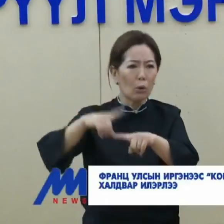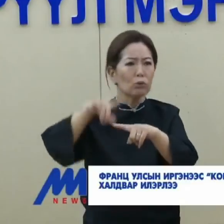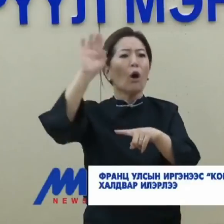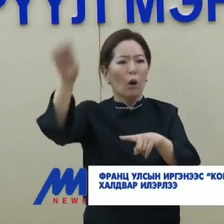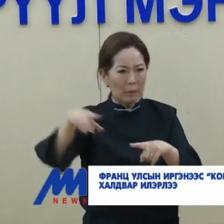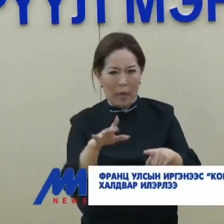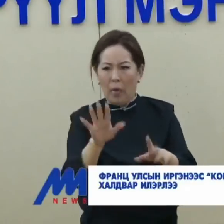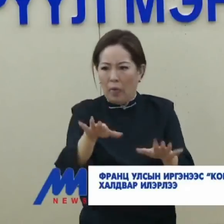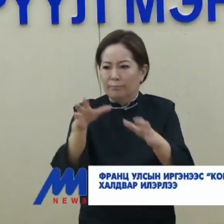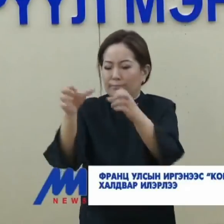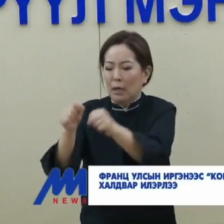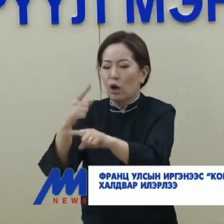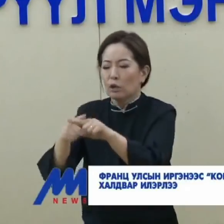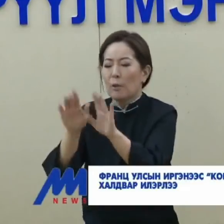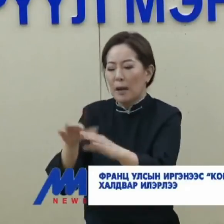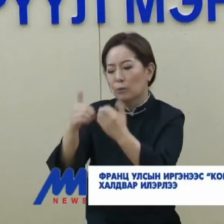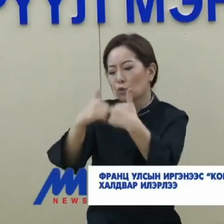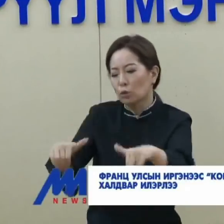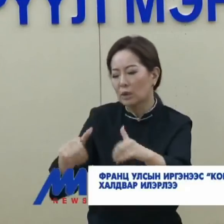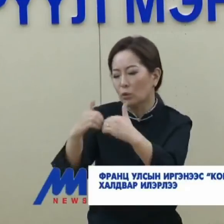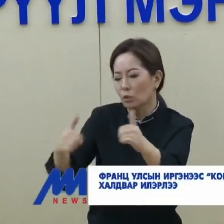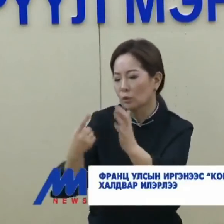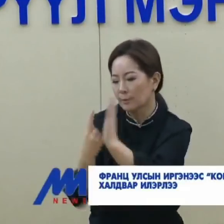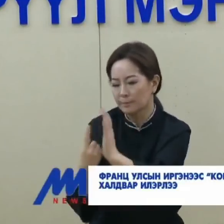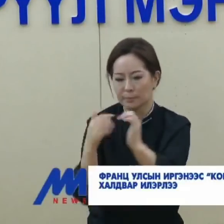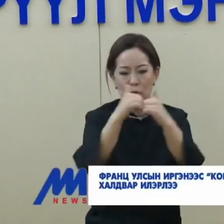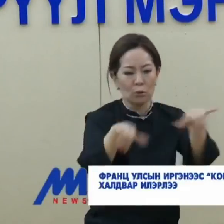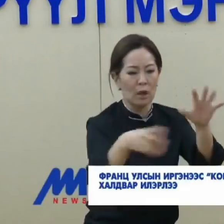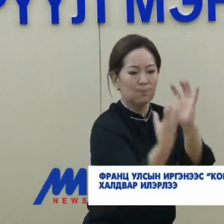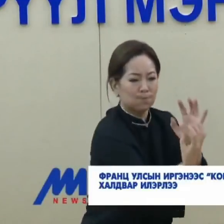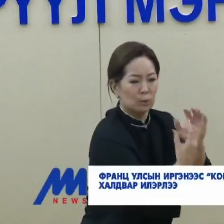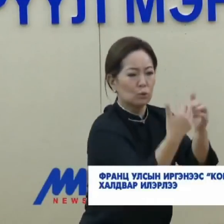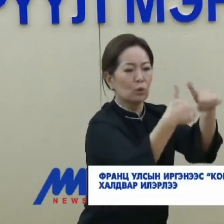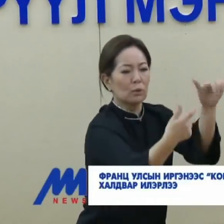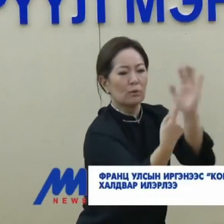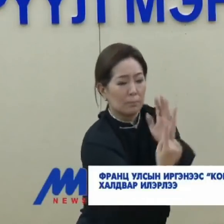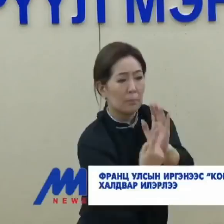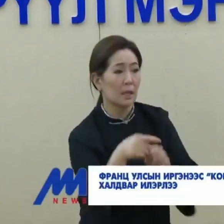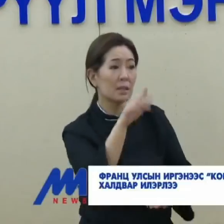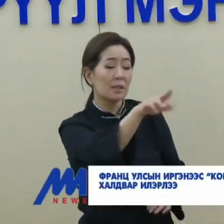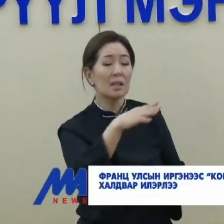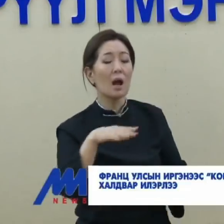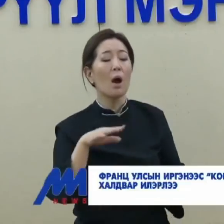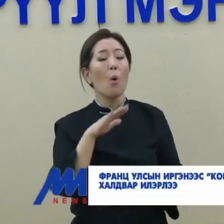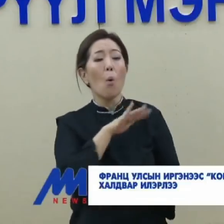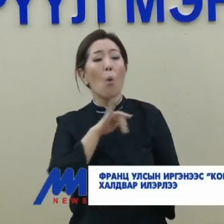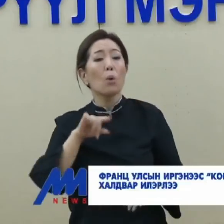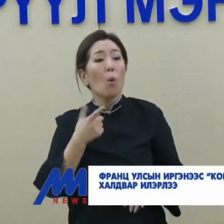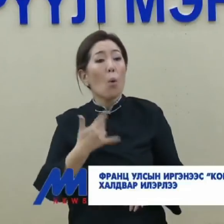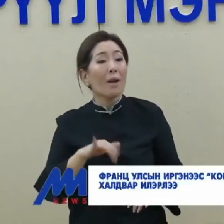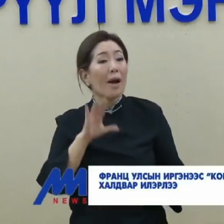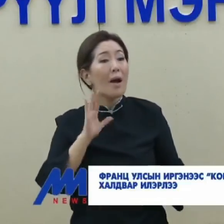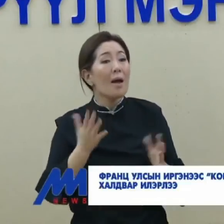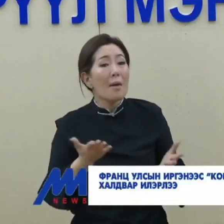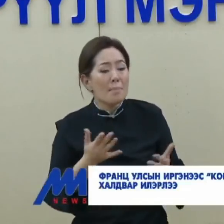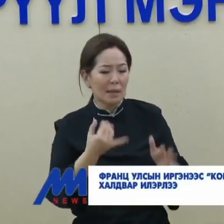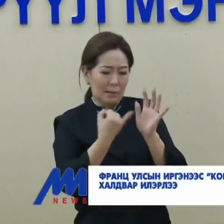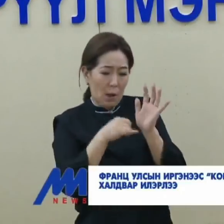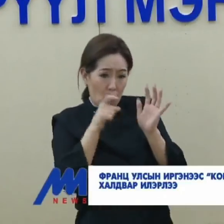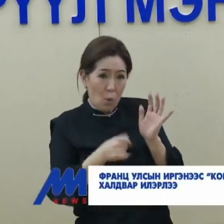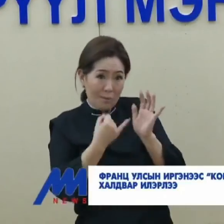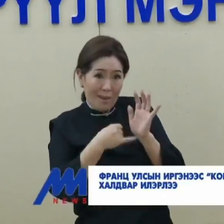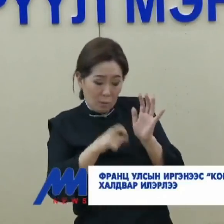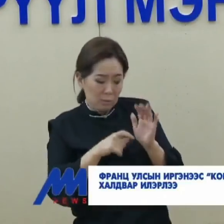байна. За мөн одоо тэр кемп дээр нь байгаа 60 хүнийг бас тусгаарлана. За энэний